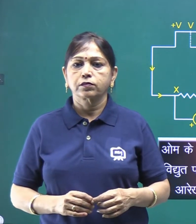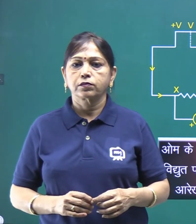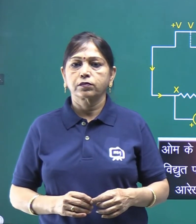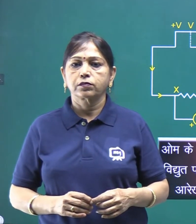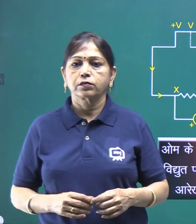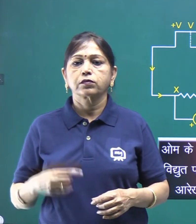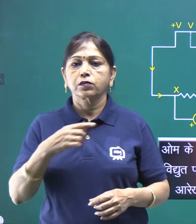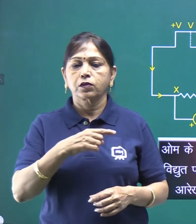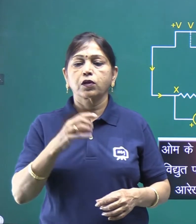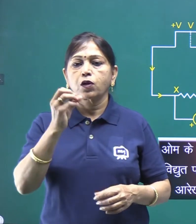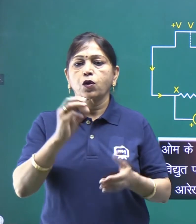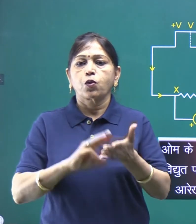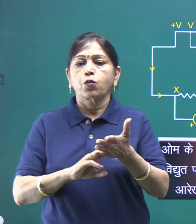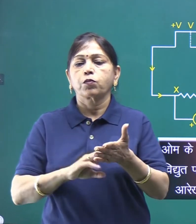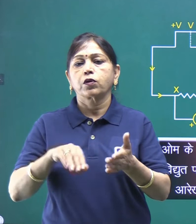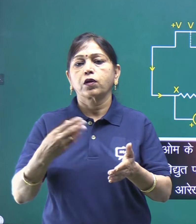ये ओम का नियम का